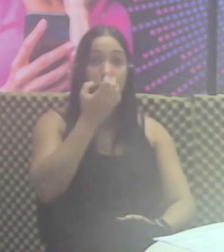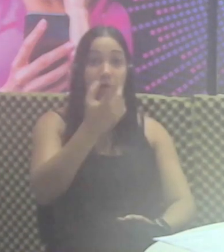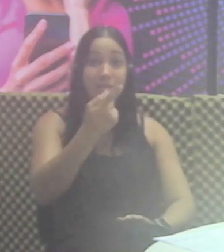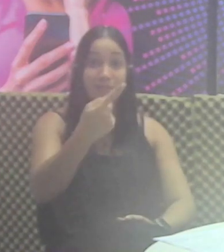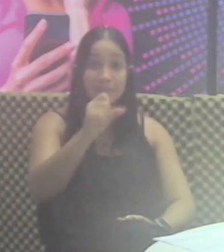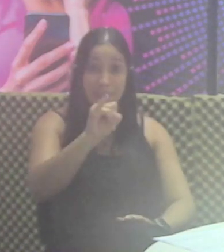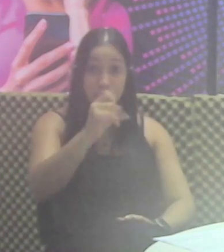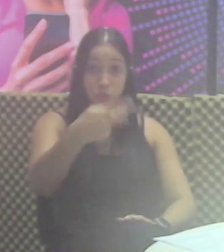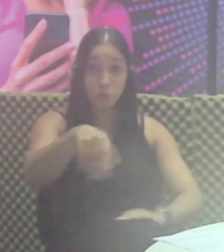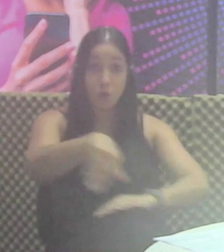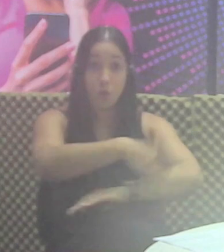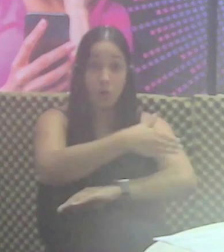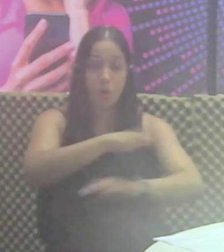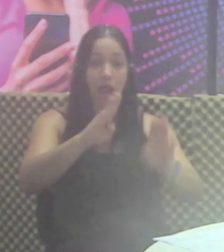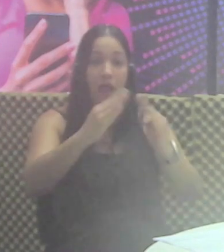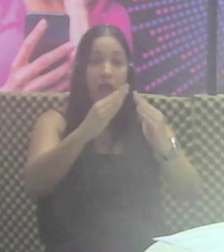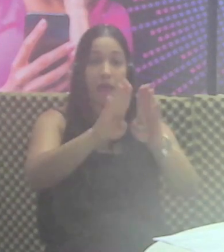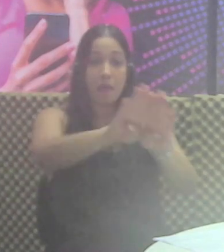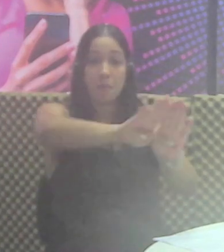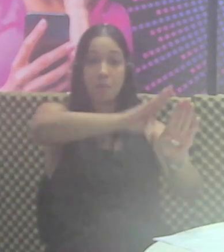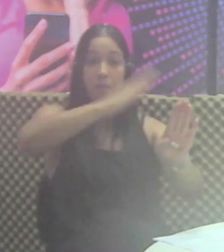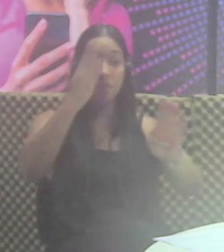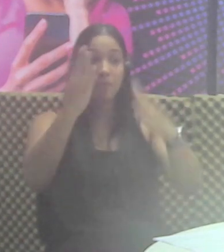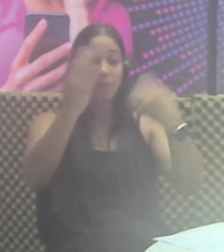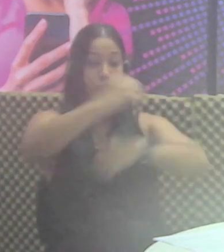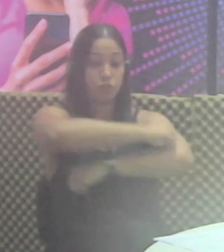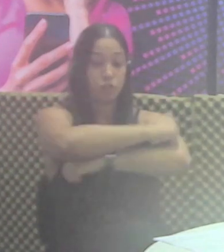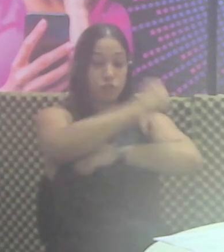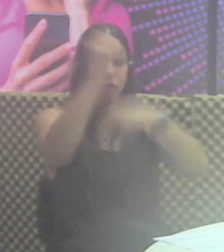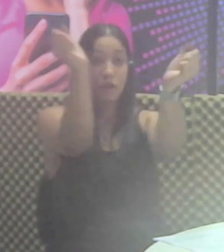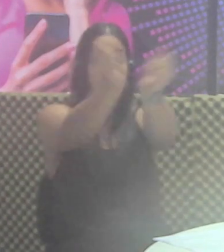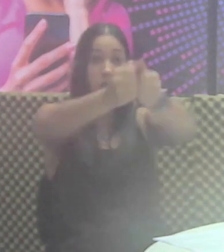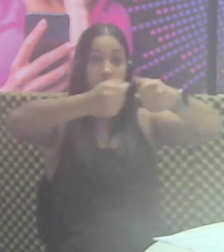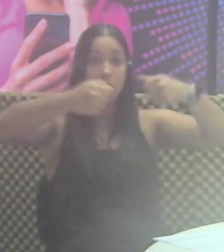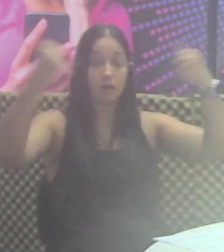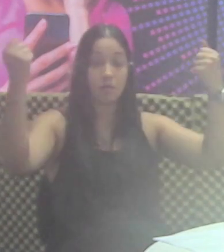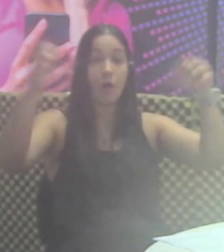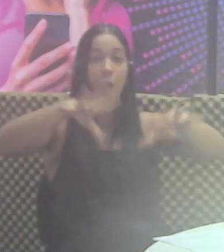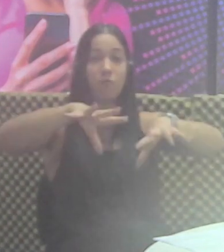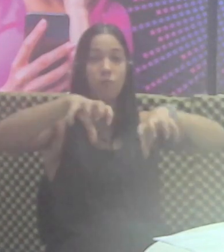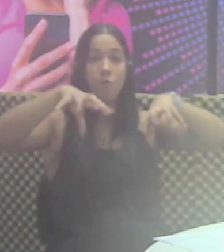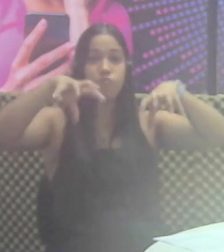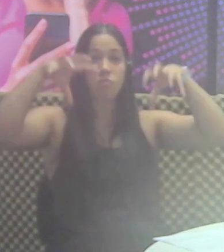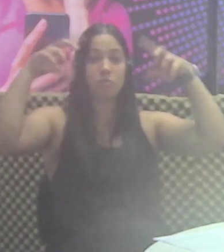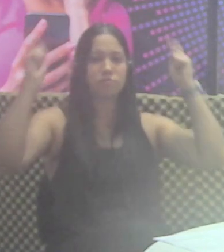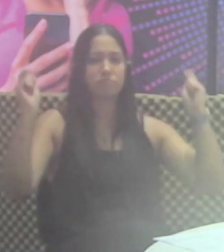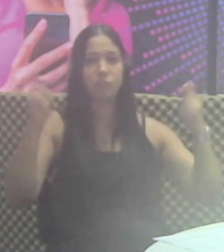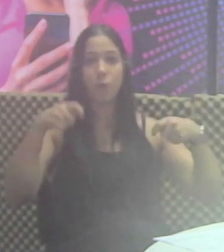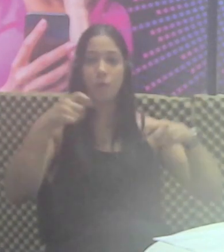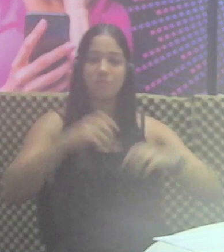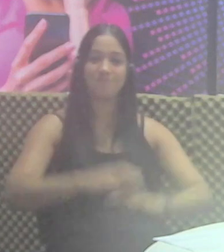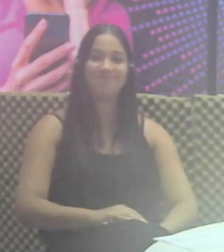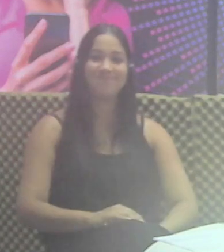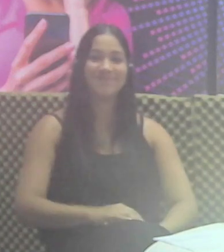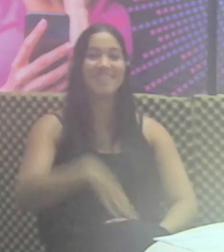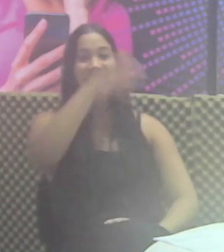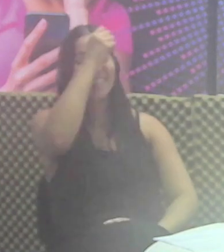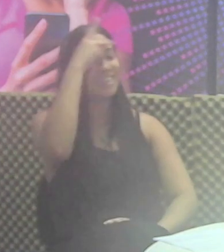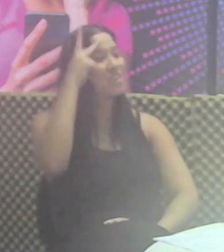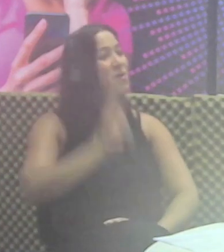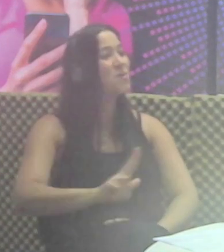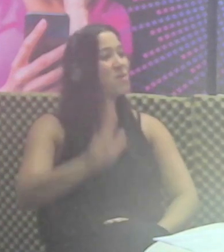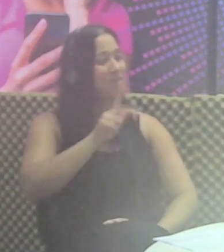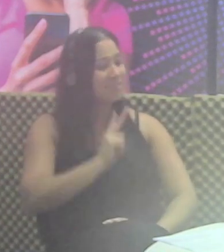sua rua, abra as portas e janela, porque é lá que está o mosquito, a efetividade será ainda maior. E a Prefeitura de Uberlândia, como sempre,